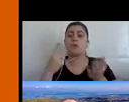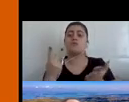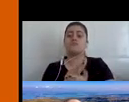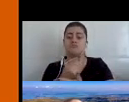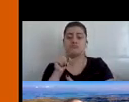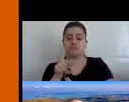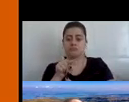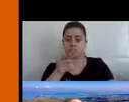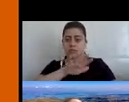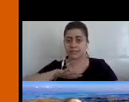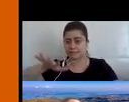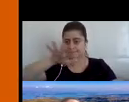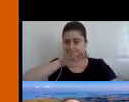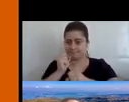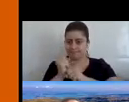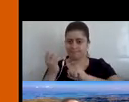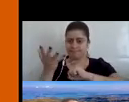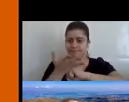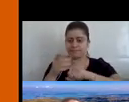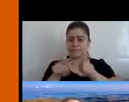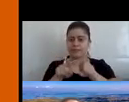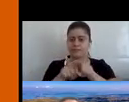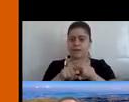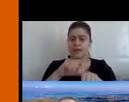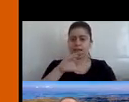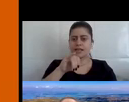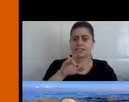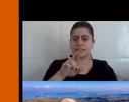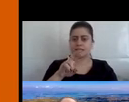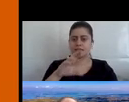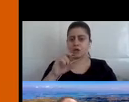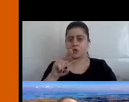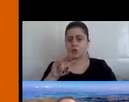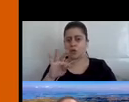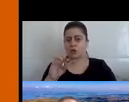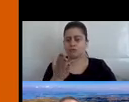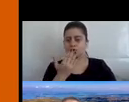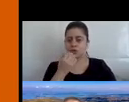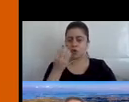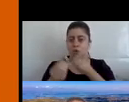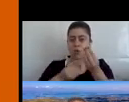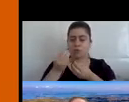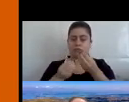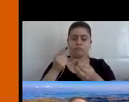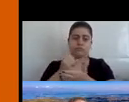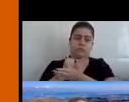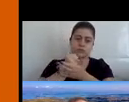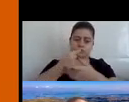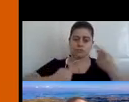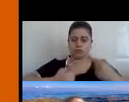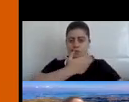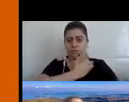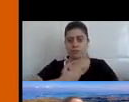com o cenário pandêmico, a questão dos circuitos curtos alimentares, como que isso tem se incidido nas políticas públicas das